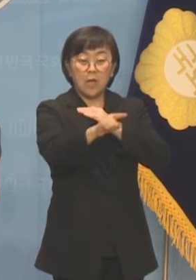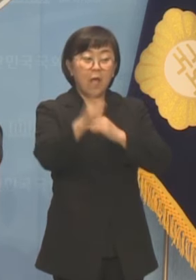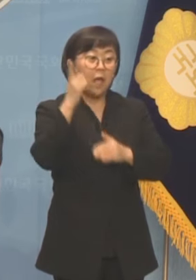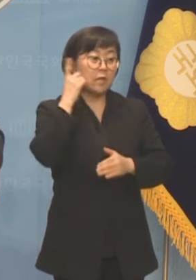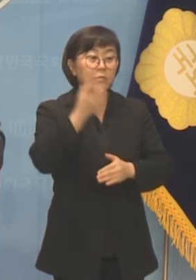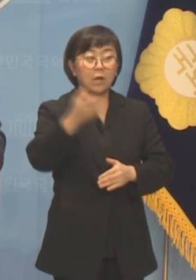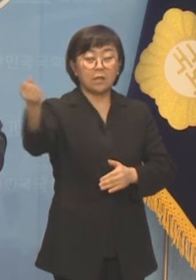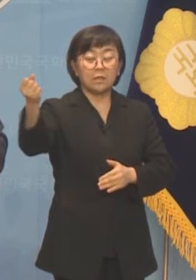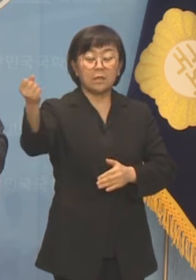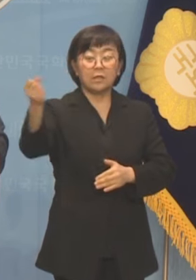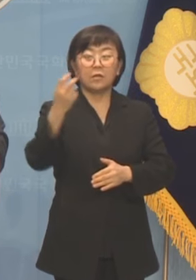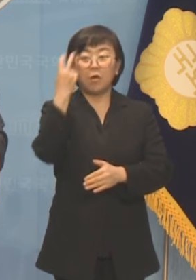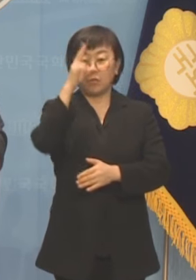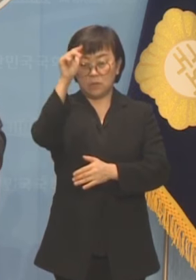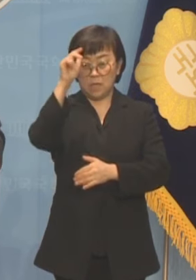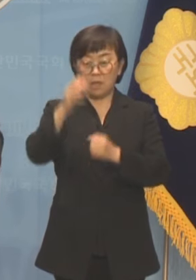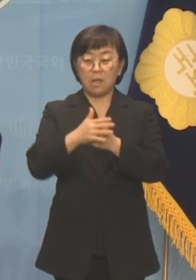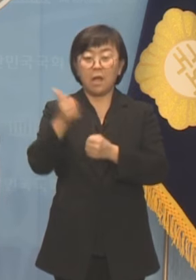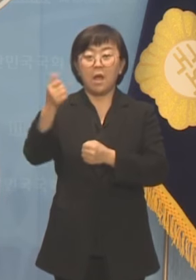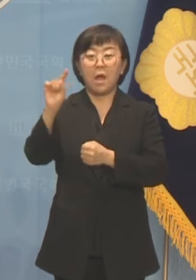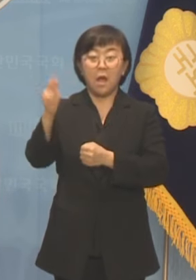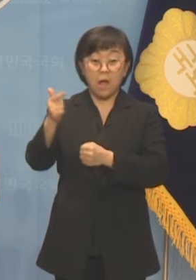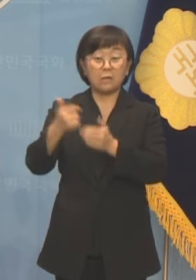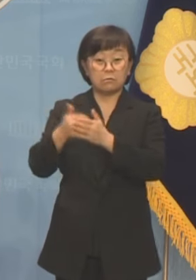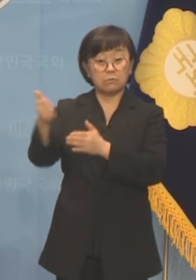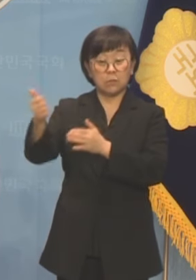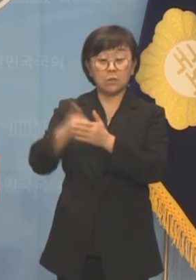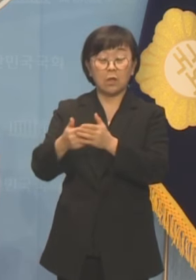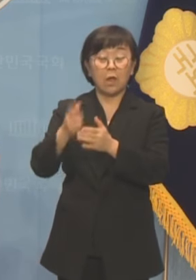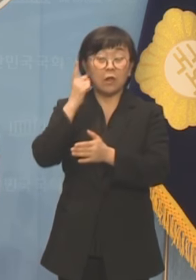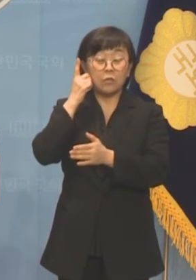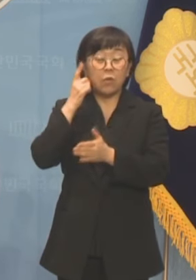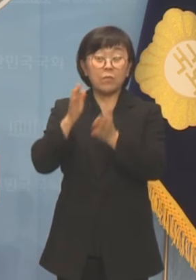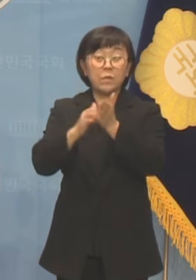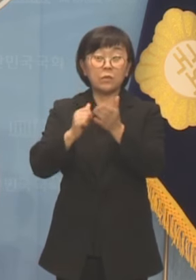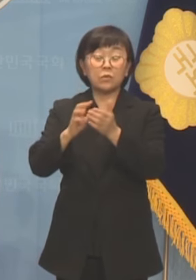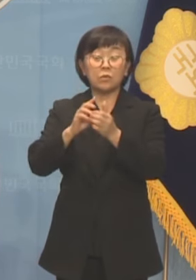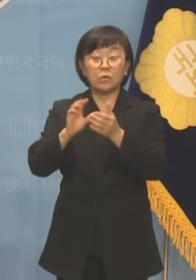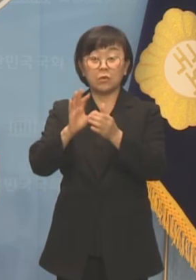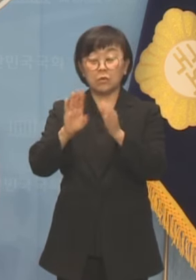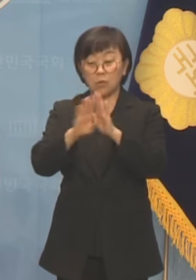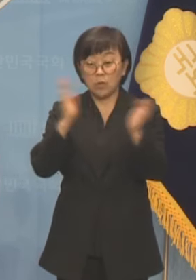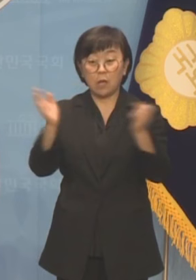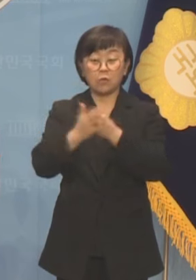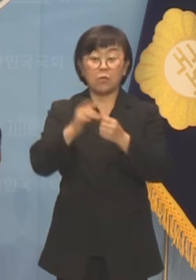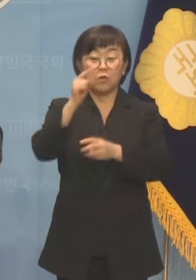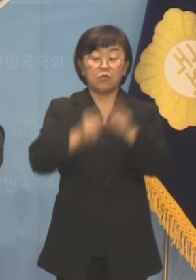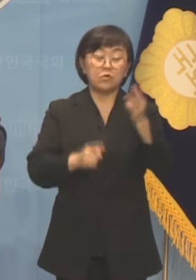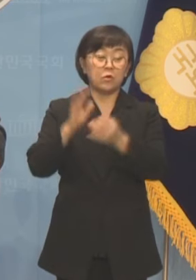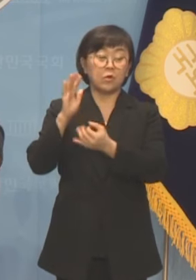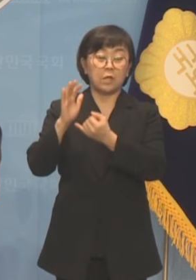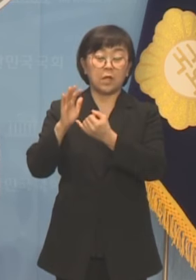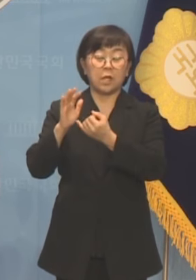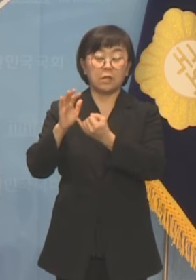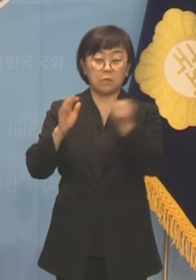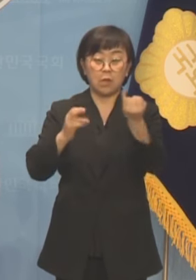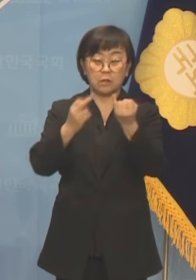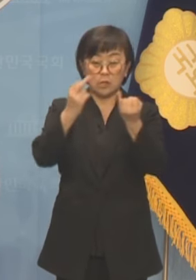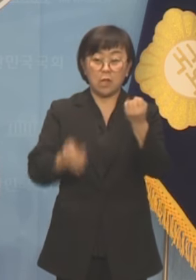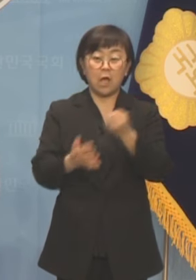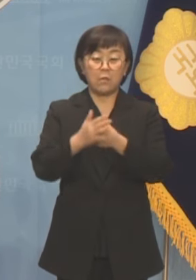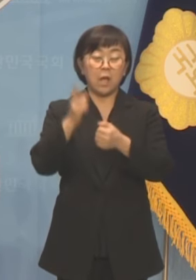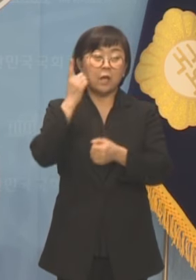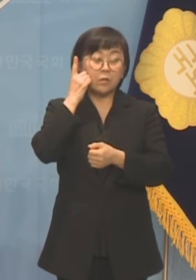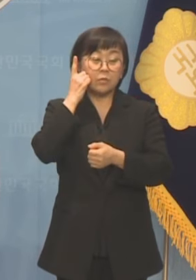휴대폰을 제일 먼저 뵙는 검찰이 한동훈 비 원장은 휴대폰 비번도 공개하지 않고 있고 윤석열의 처남은 휴대폰